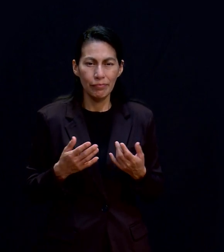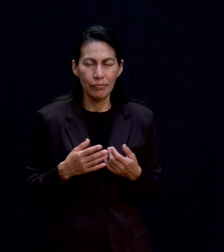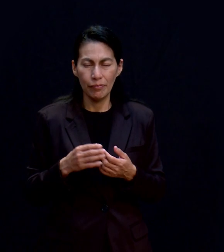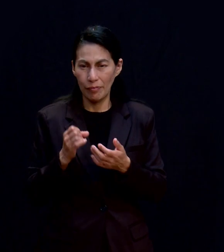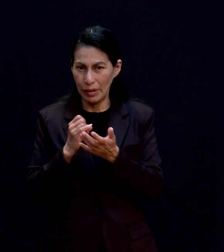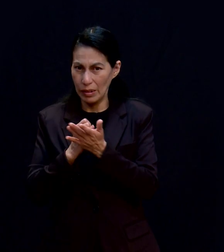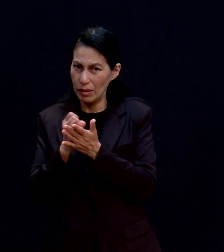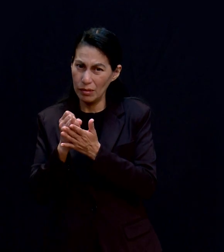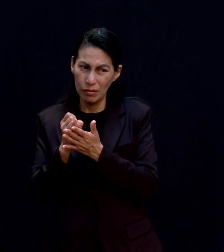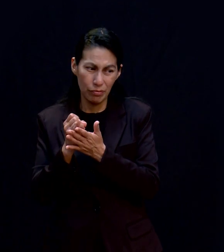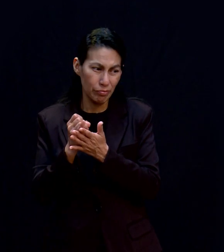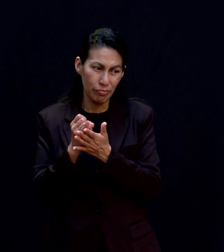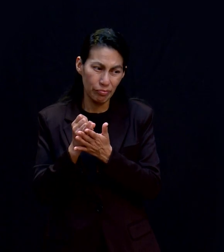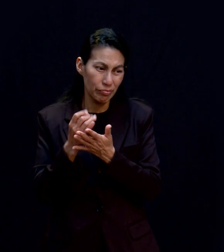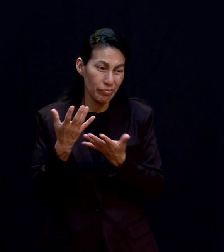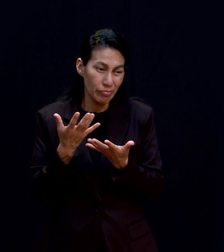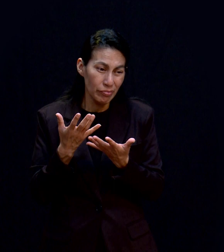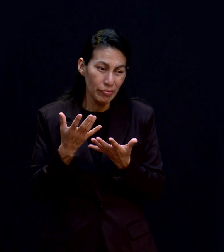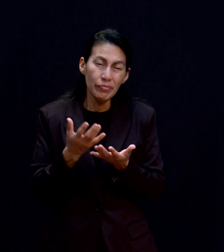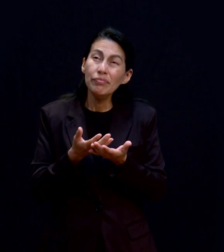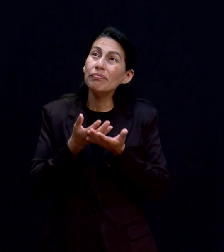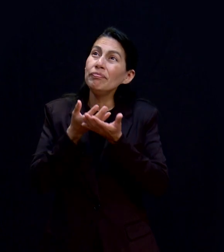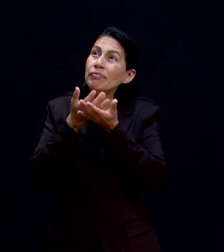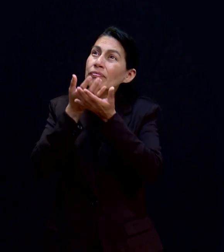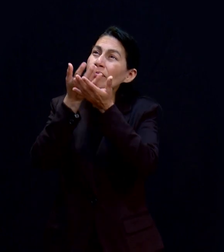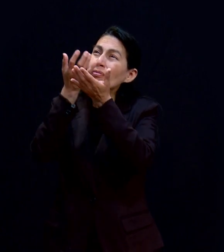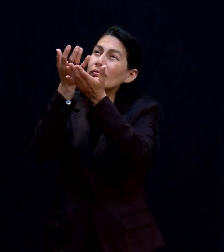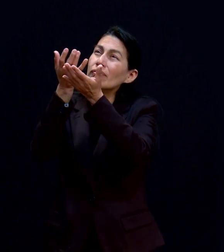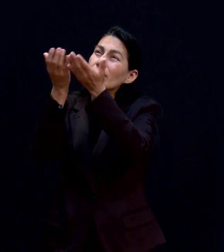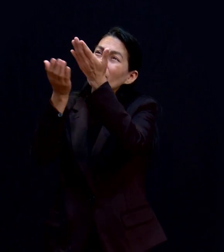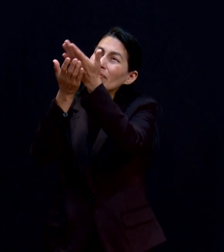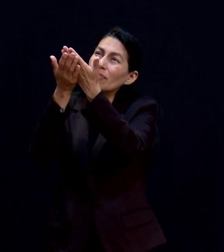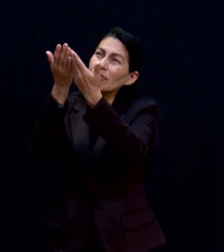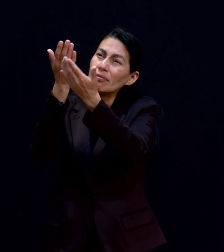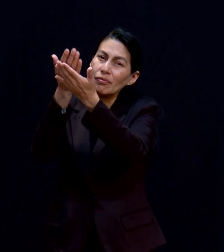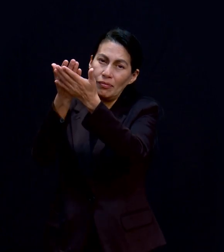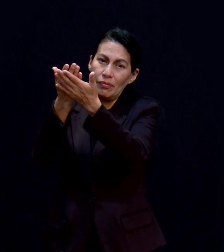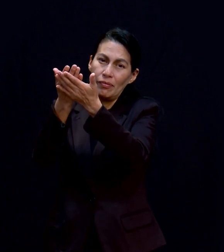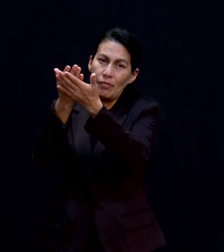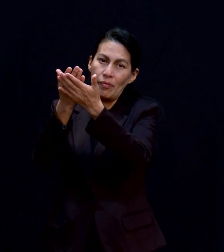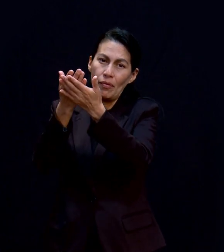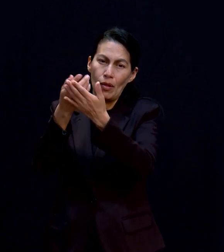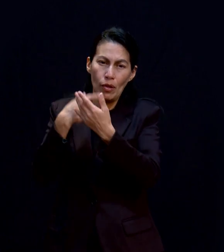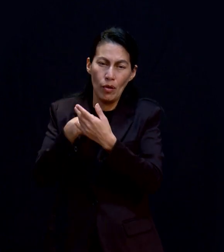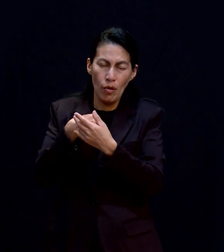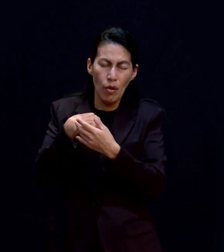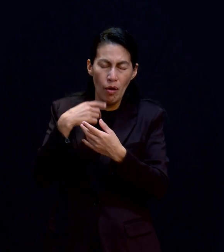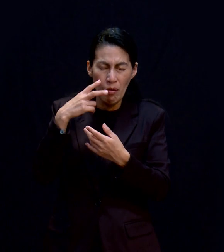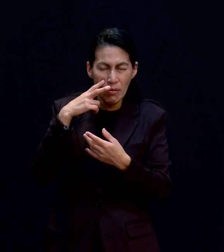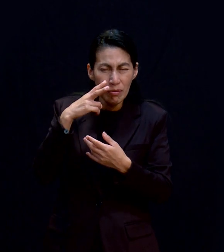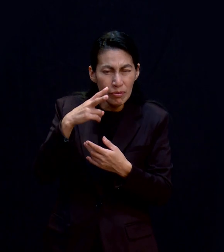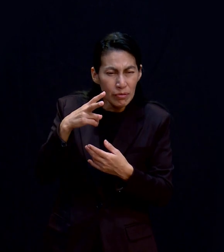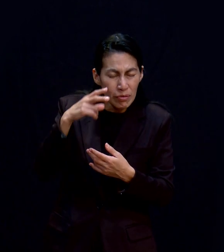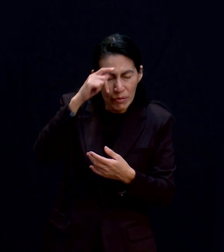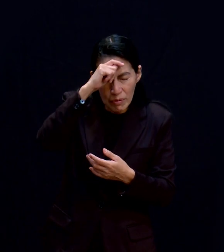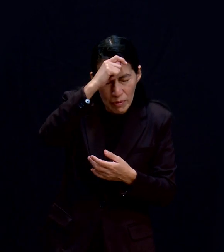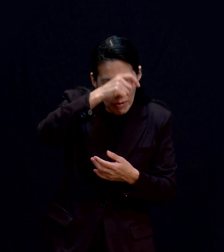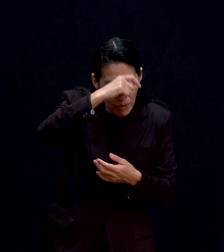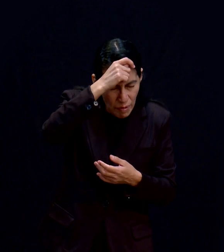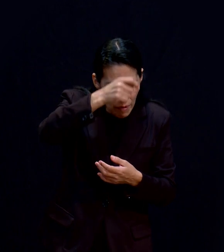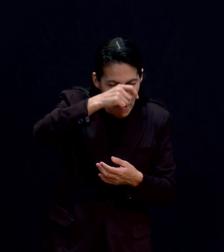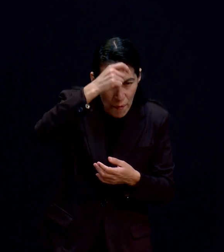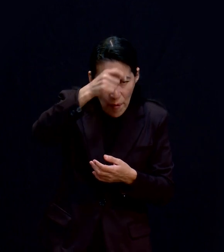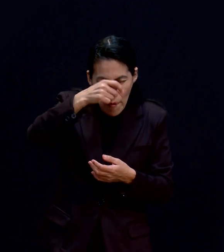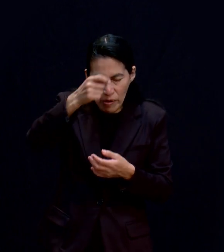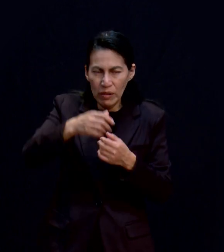pues decido poner esto en manos de dios porque sinceramente yo esto lo veía como una bendición de toda la lluvia de bendiciones